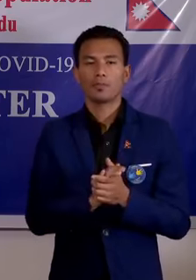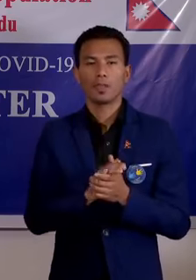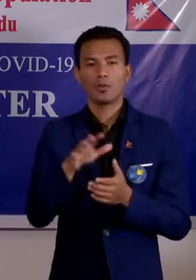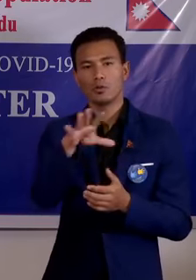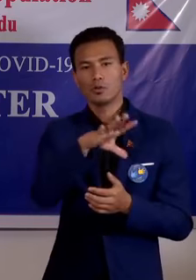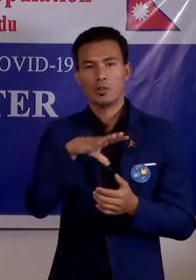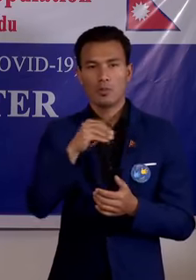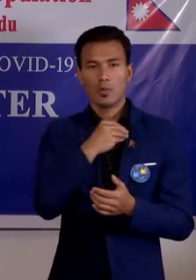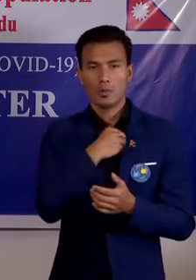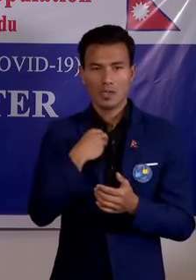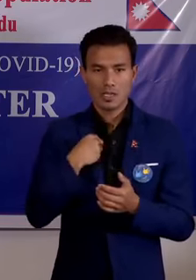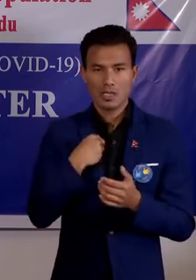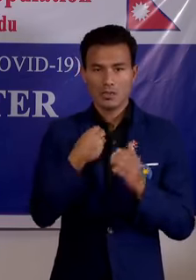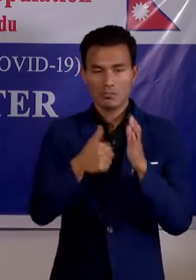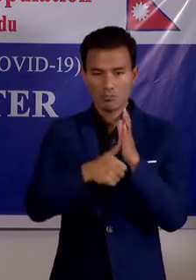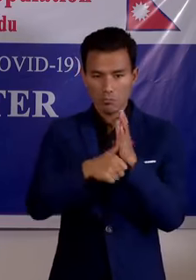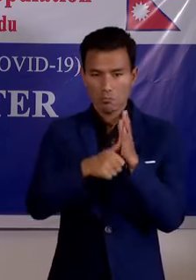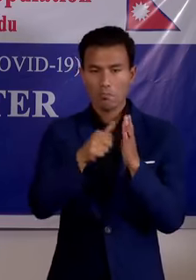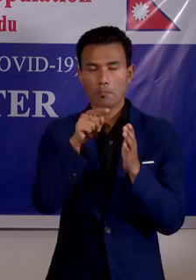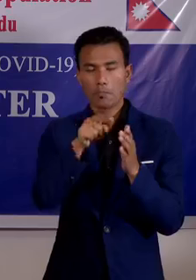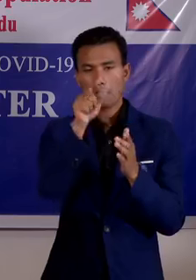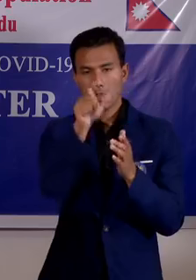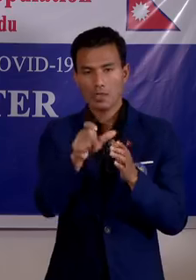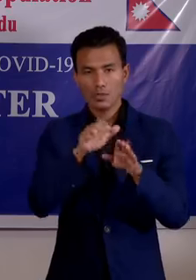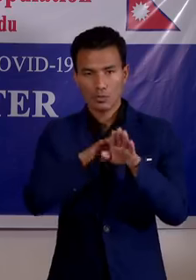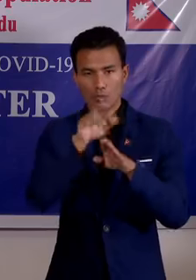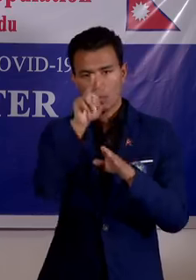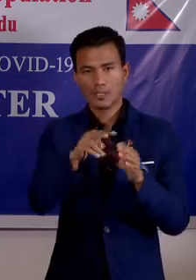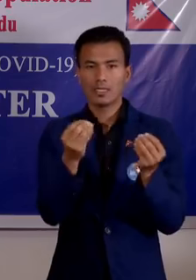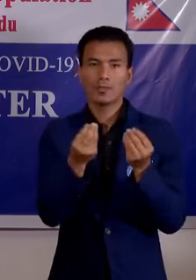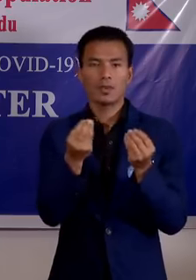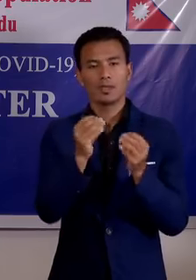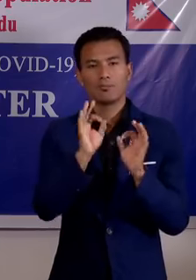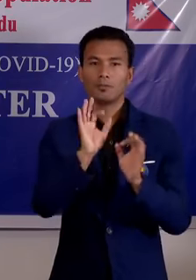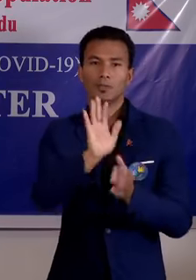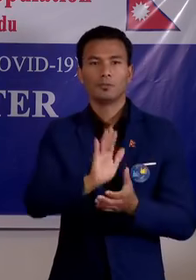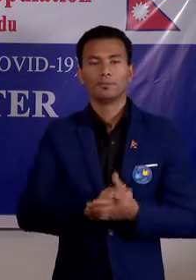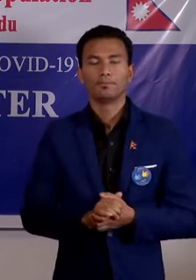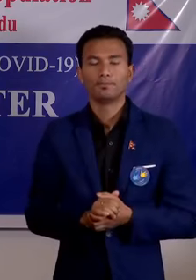सबै उपचारहरूमा रहेका व्यक्तिहरूको अवस्था सामान्य छ।